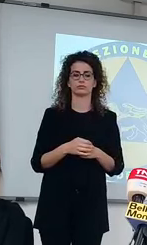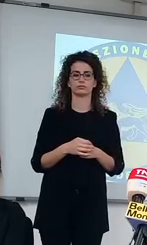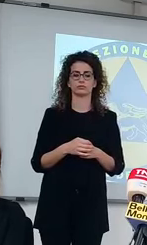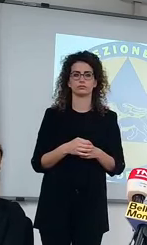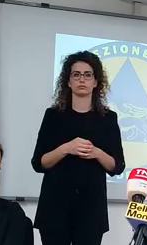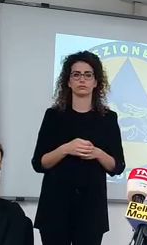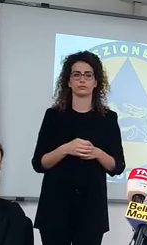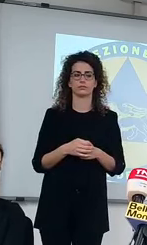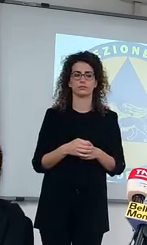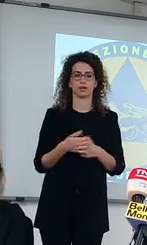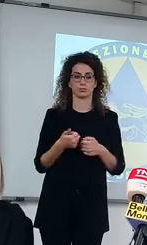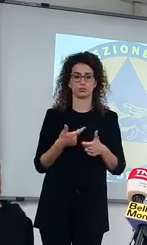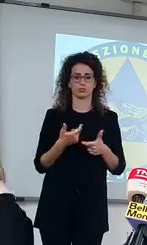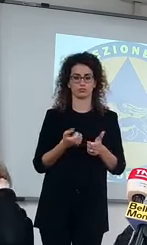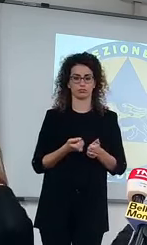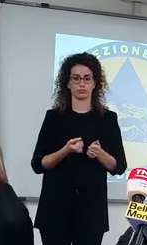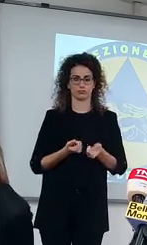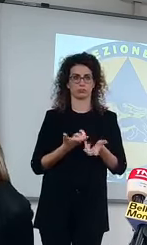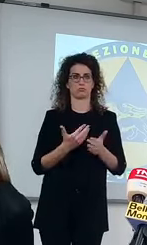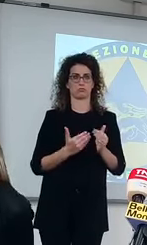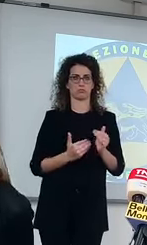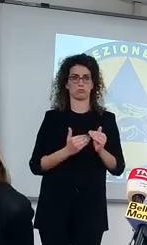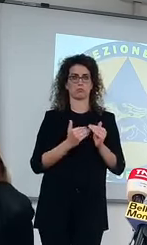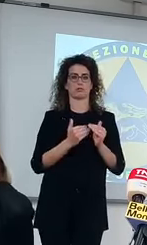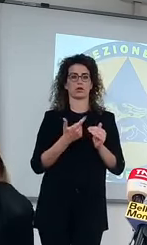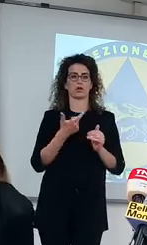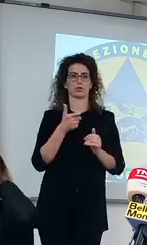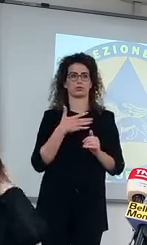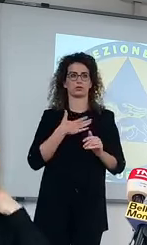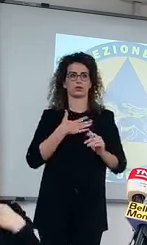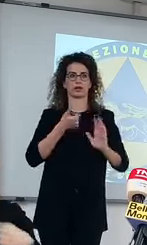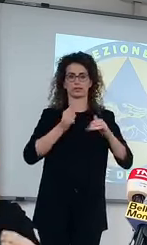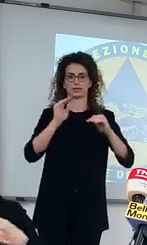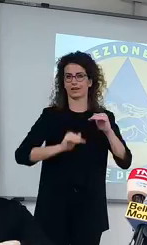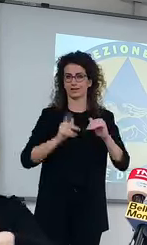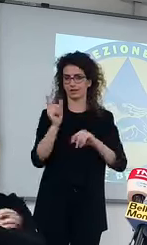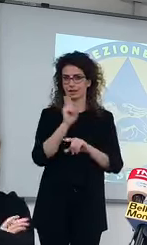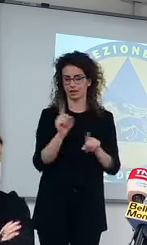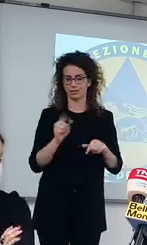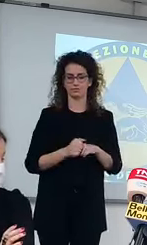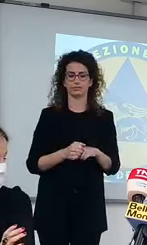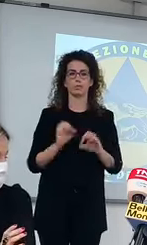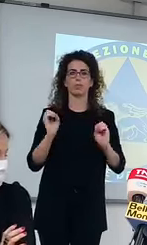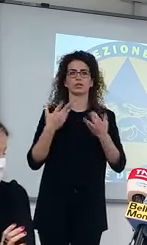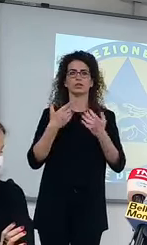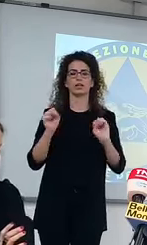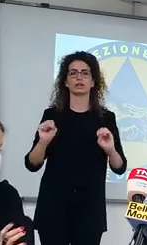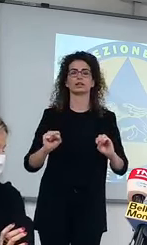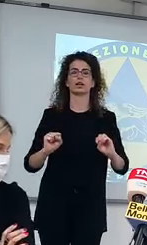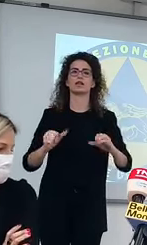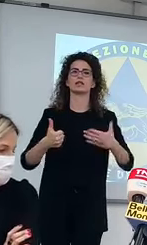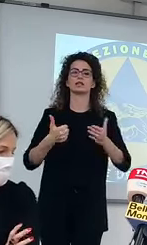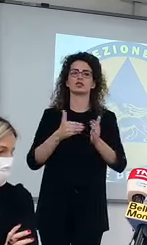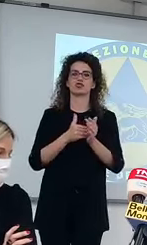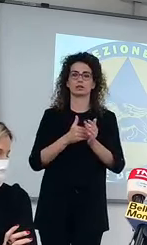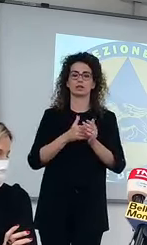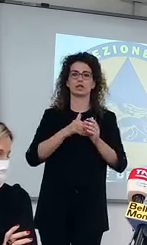questi sono numeri alti perché noi abbiamo accantonato perché non li facciamo sotto i 60. Moderna